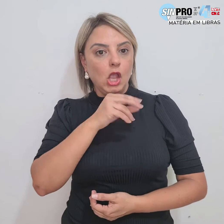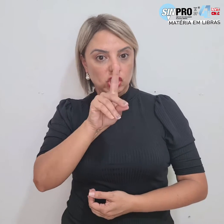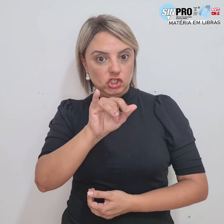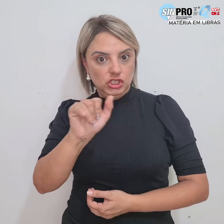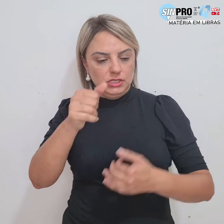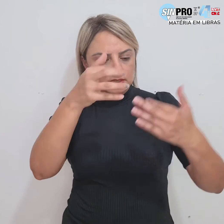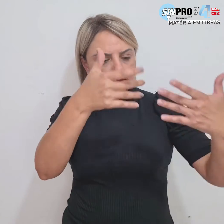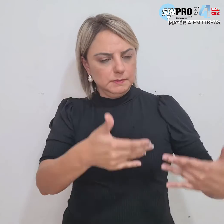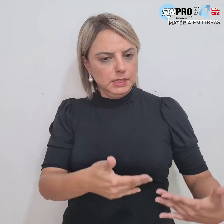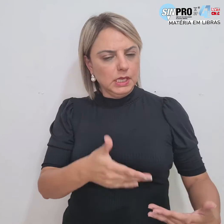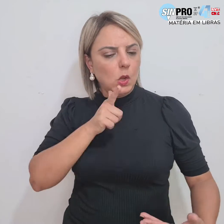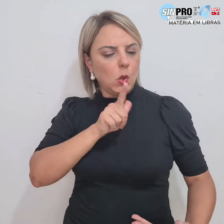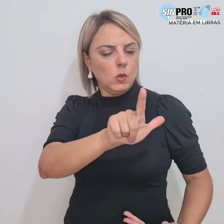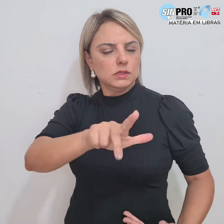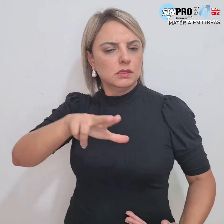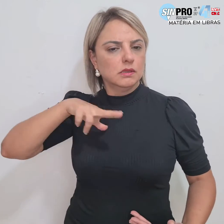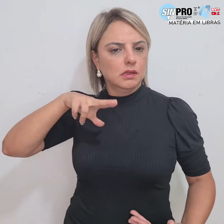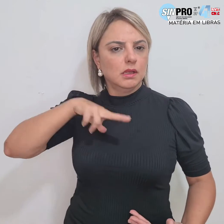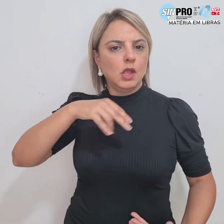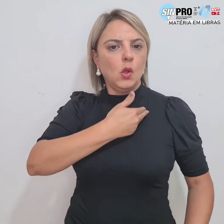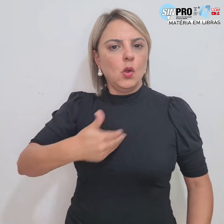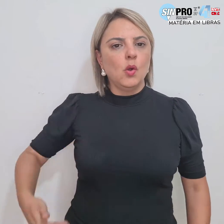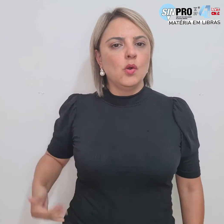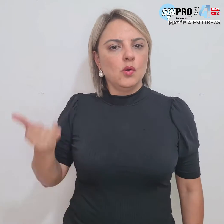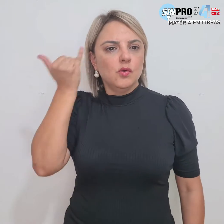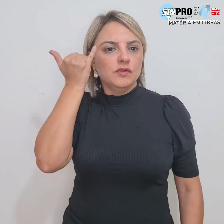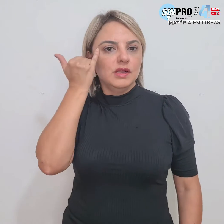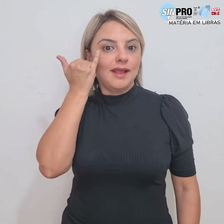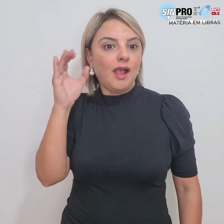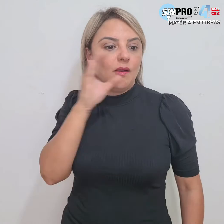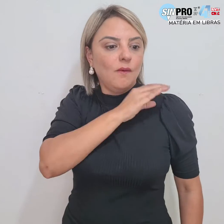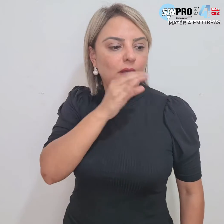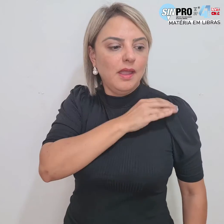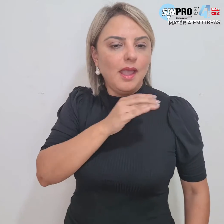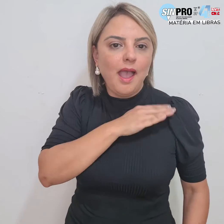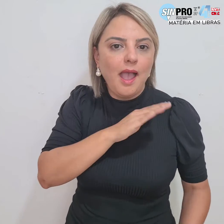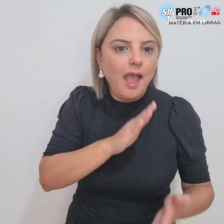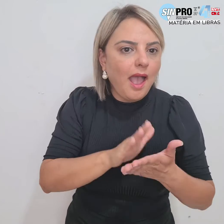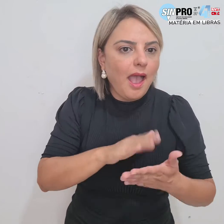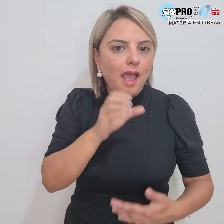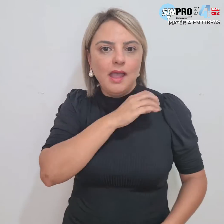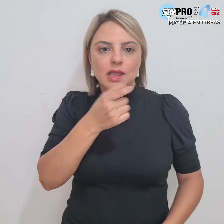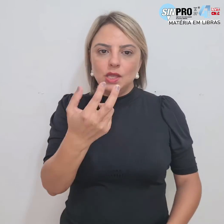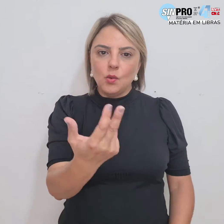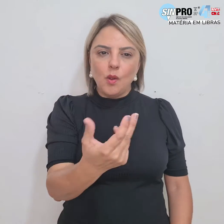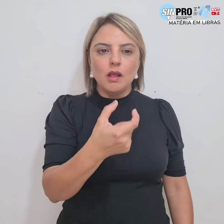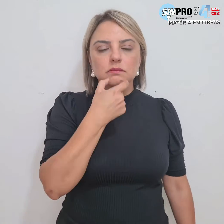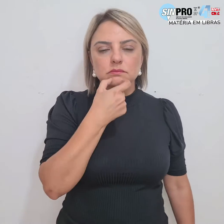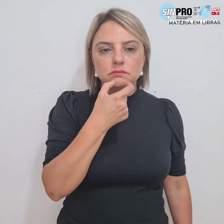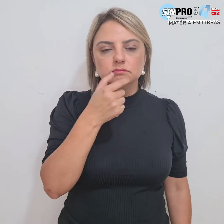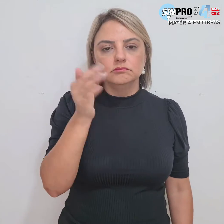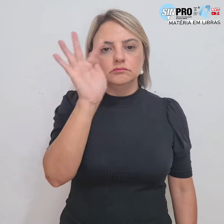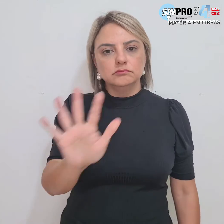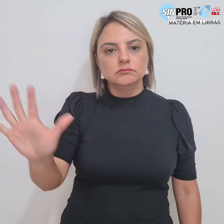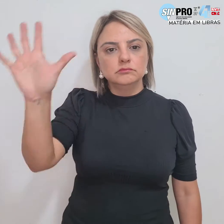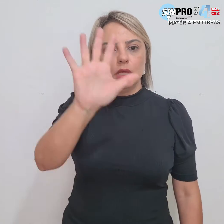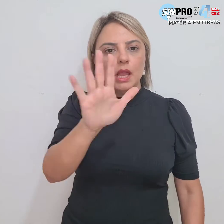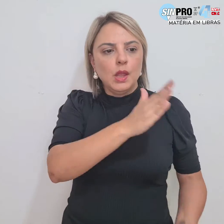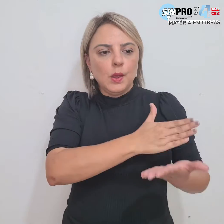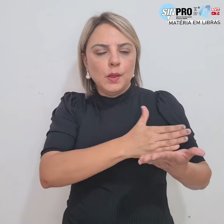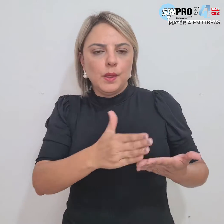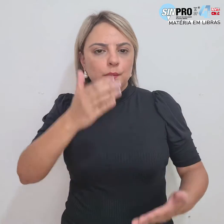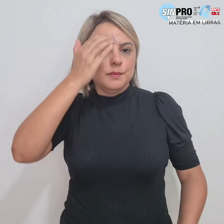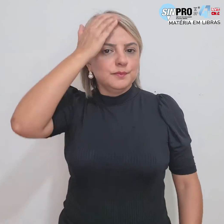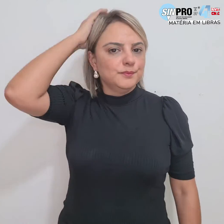Ele explica que para conseguir privatizá-la, o governador precisa agir às pressas, como tem agido os neoliberais na esfera